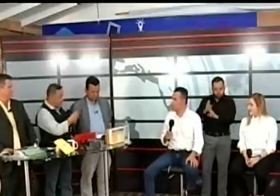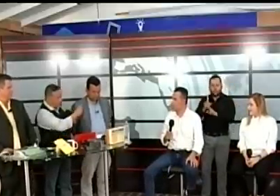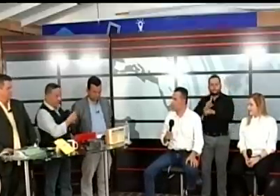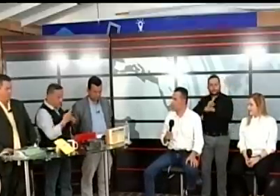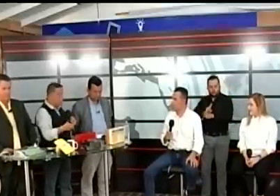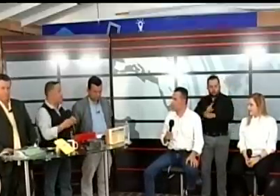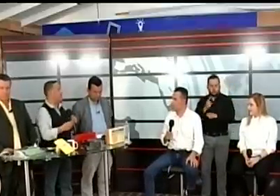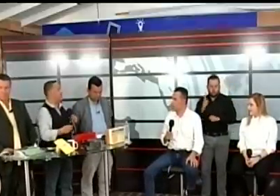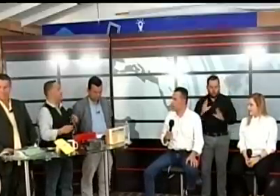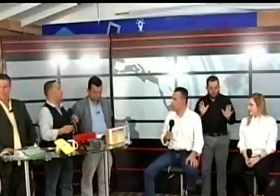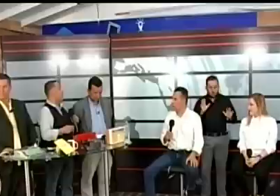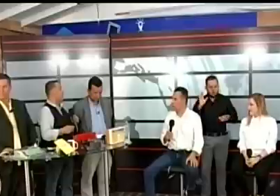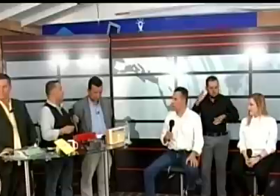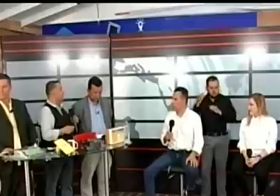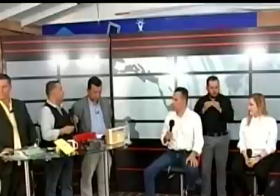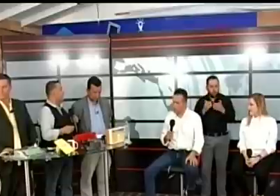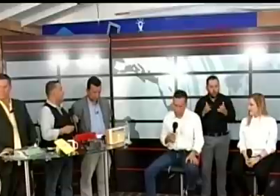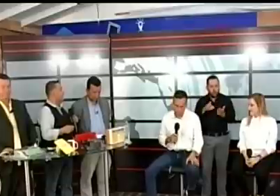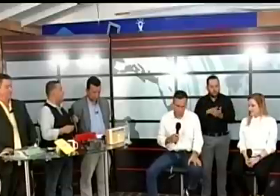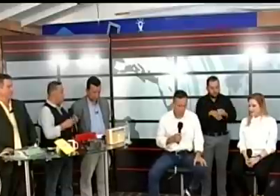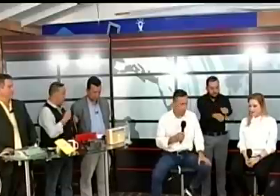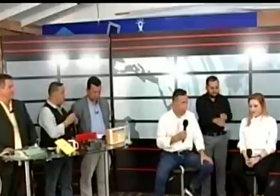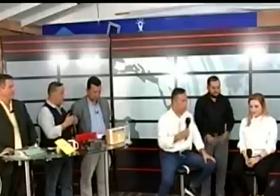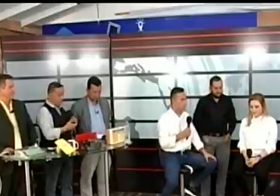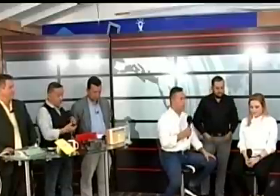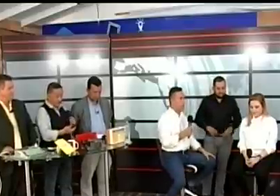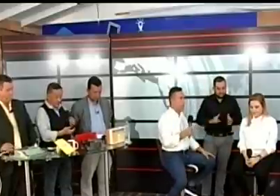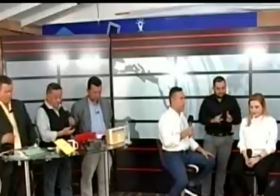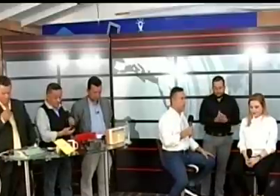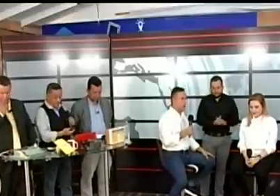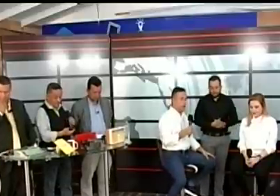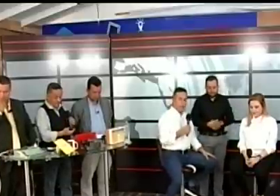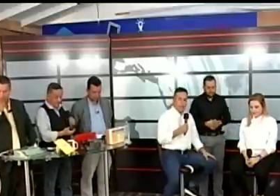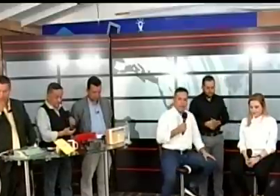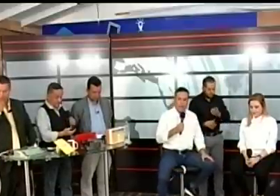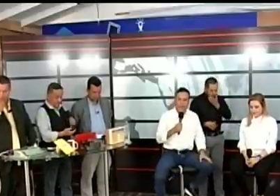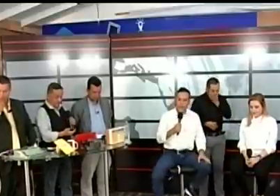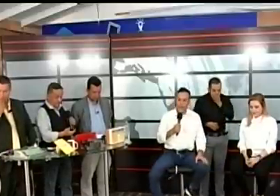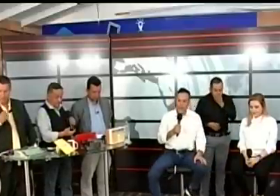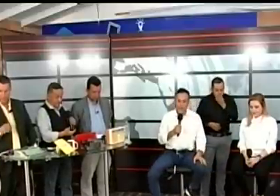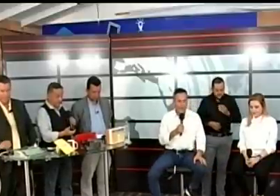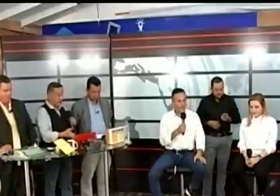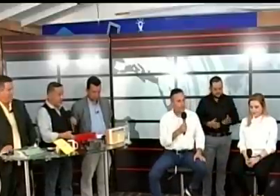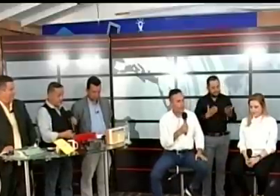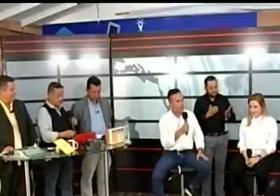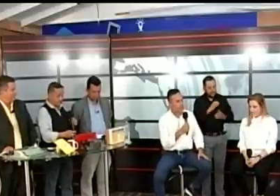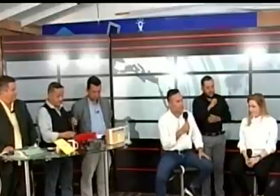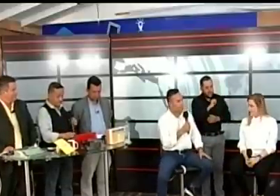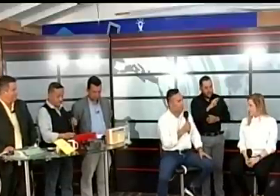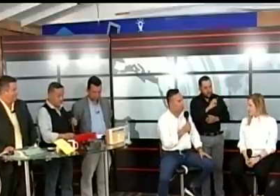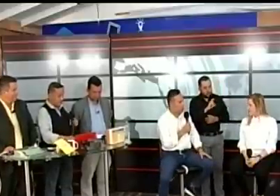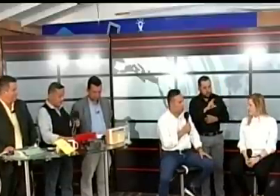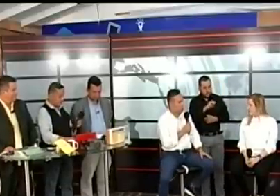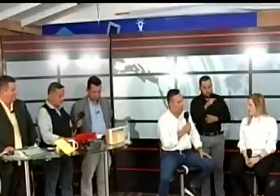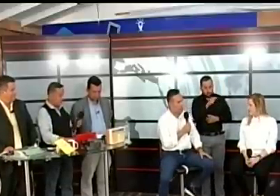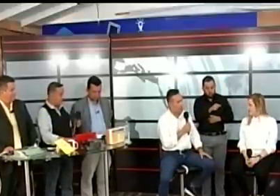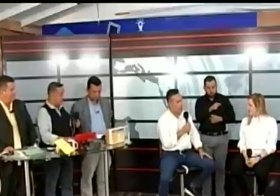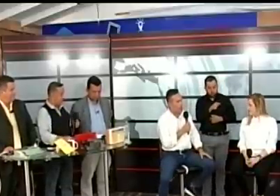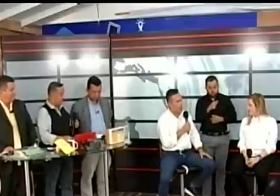Por ahora una. Ahora volvemos y hacemos el juego. Listo. Empiece. Carolina, ¿su